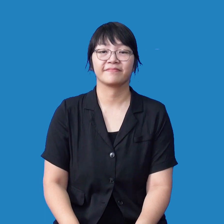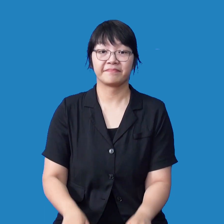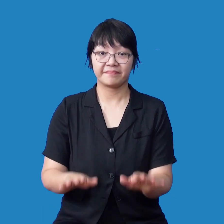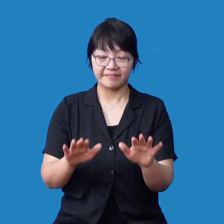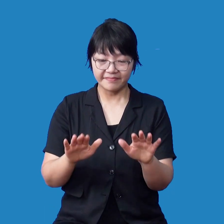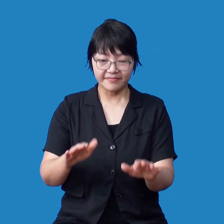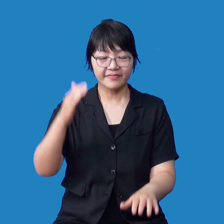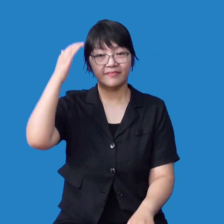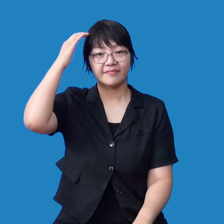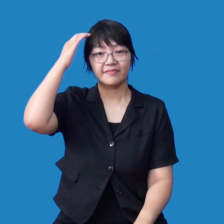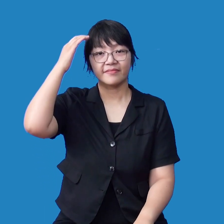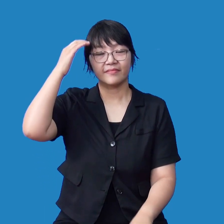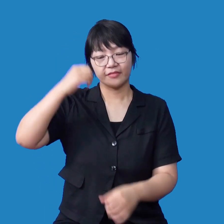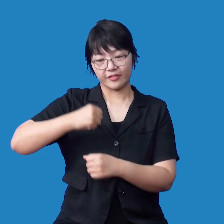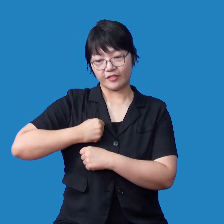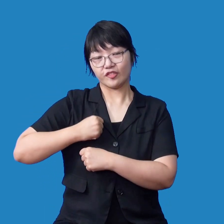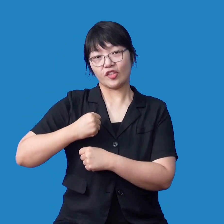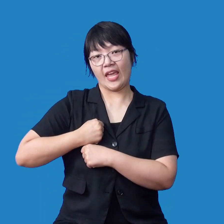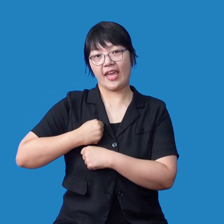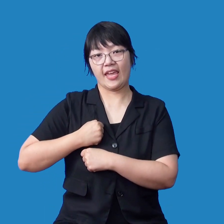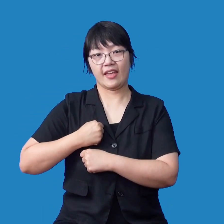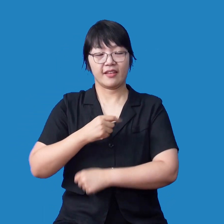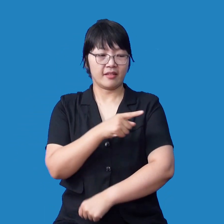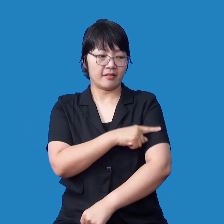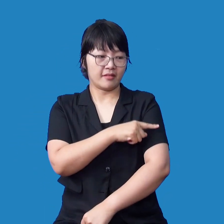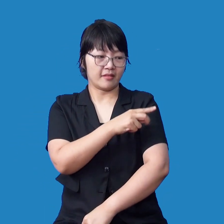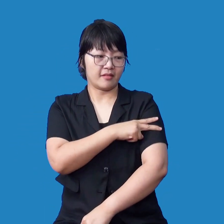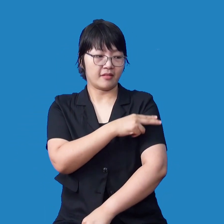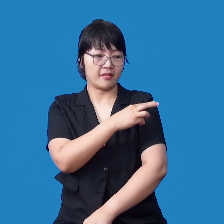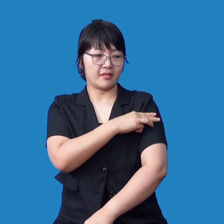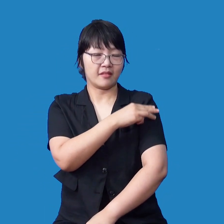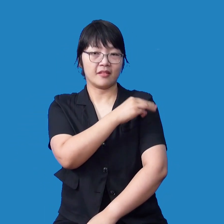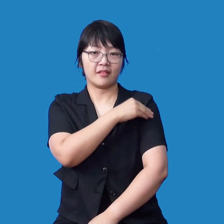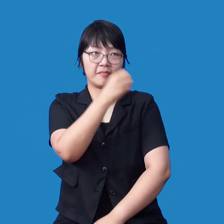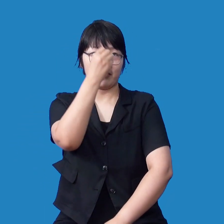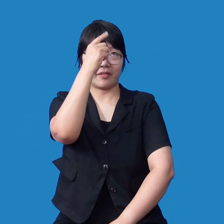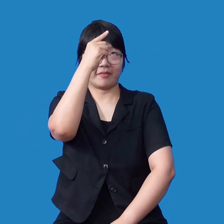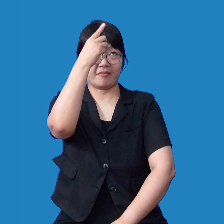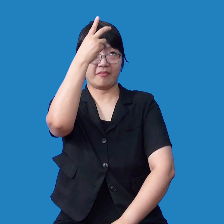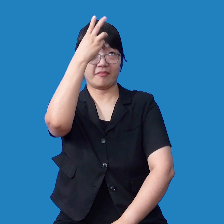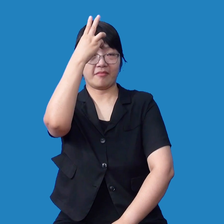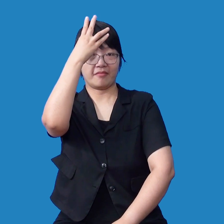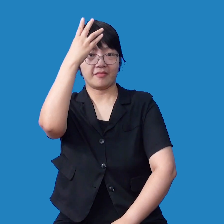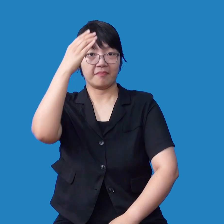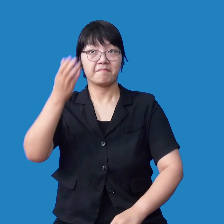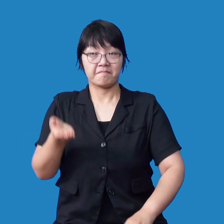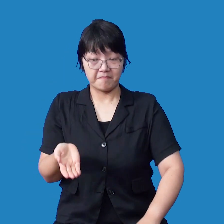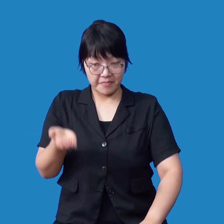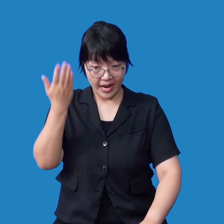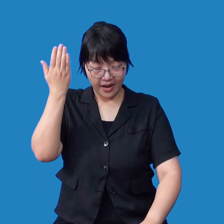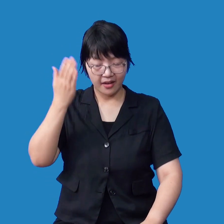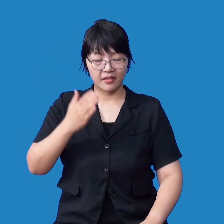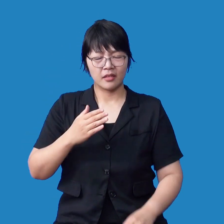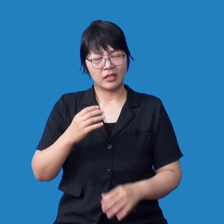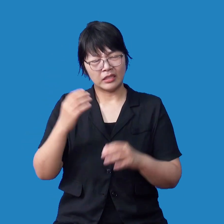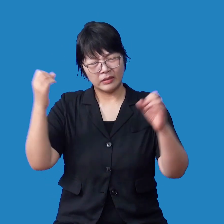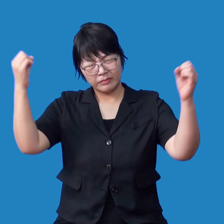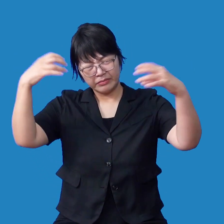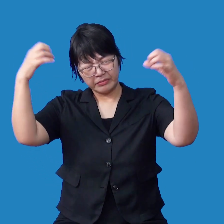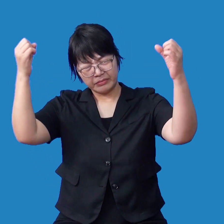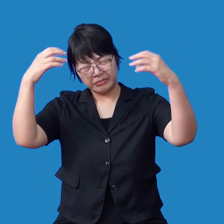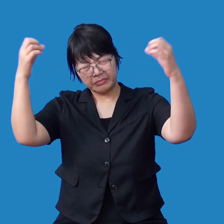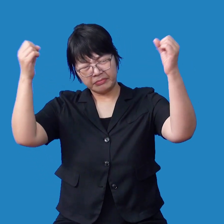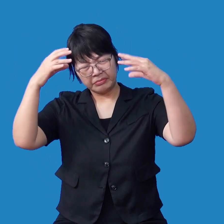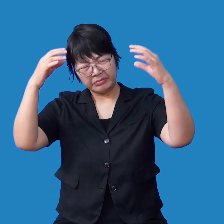그런데 군대 계급이 올라가면 그 나팔 소리를 듣고도 조금은 늑장을 부릴 수 있는 여유가